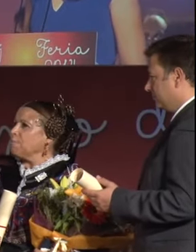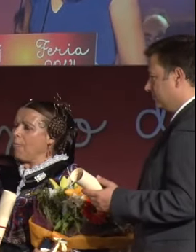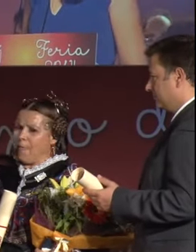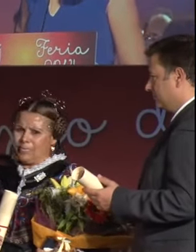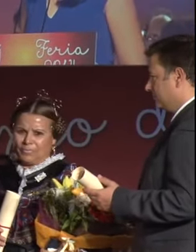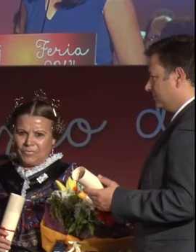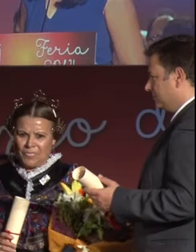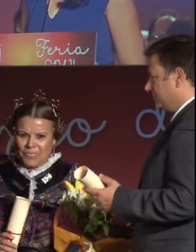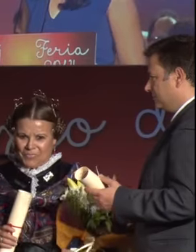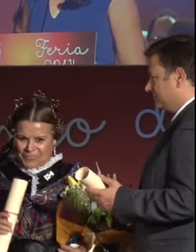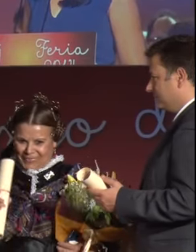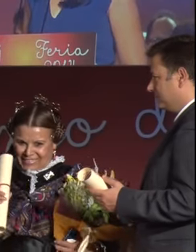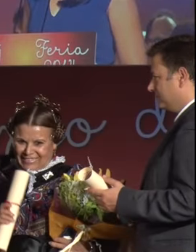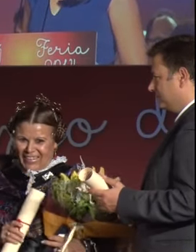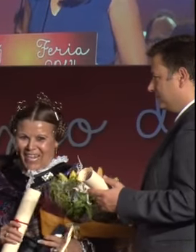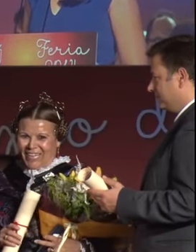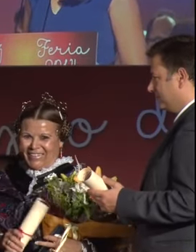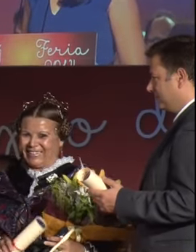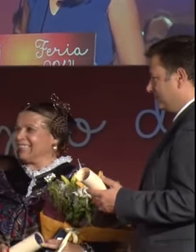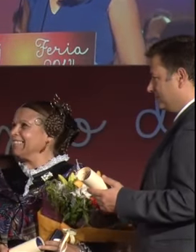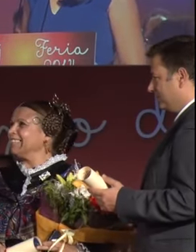Es un momento muy bonito para ellos.